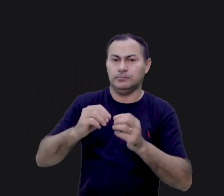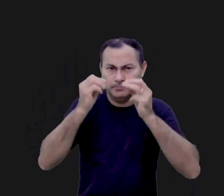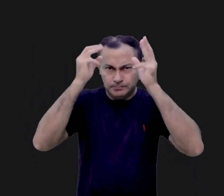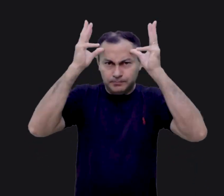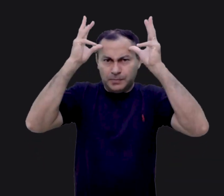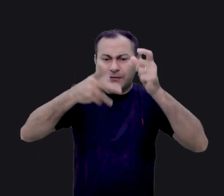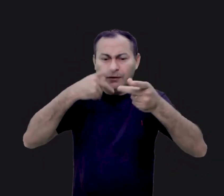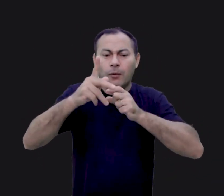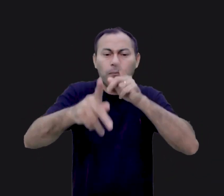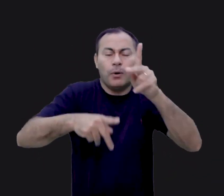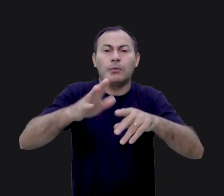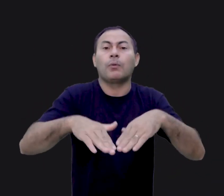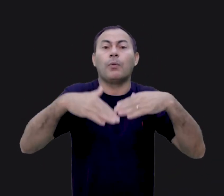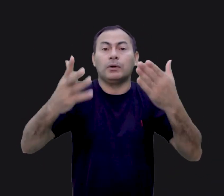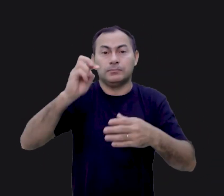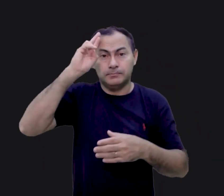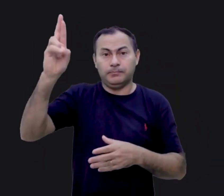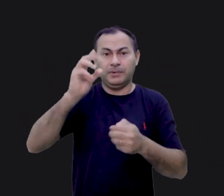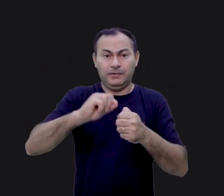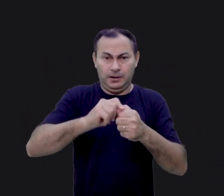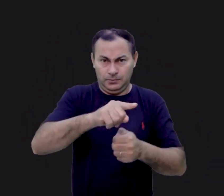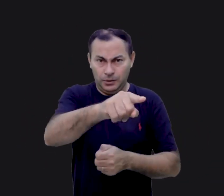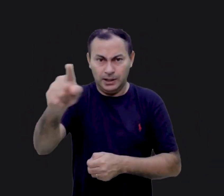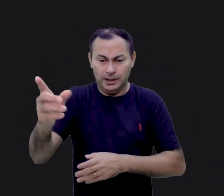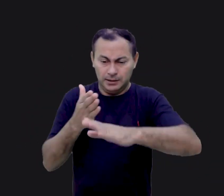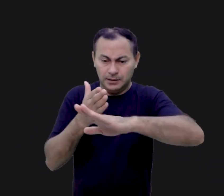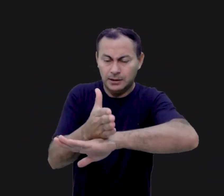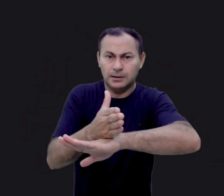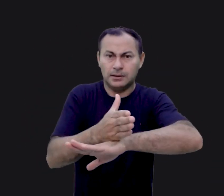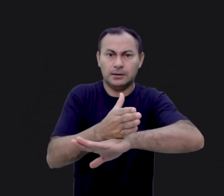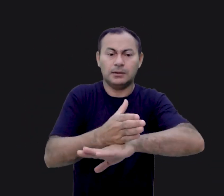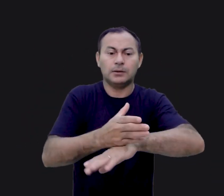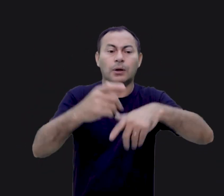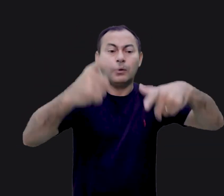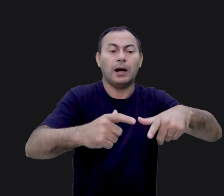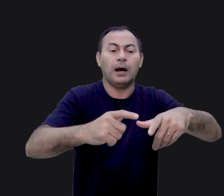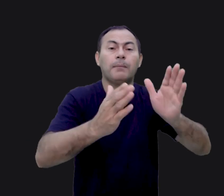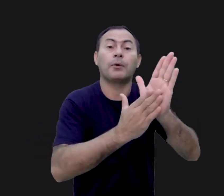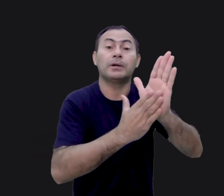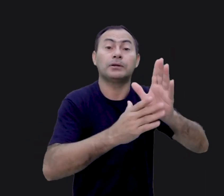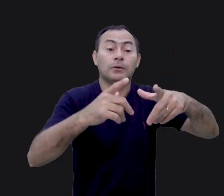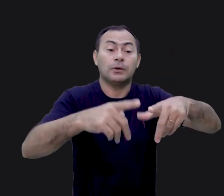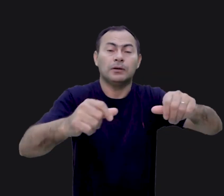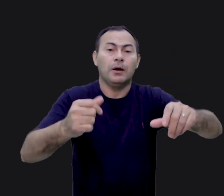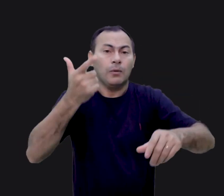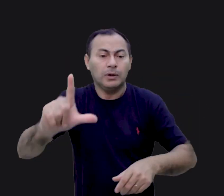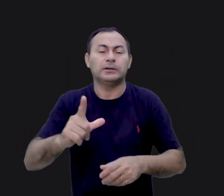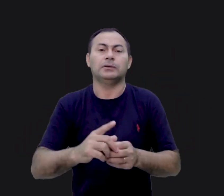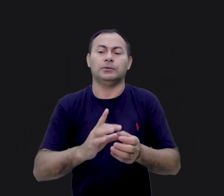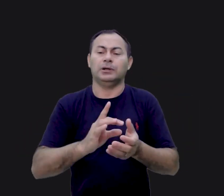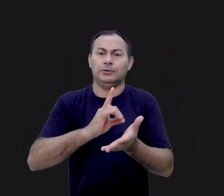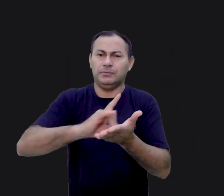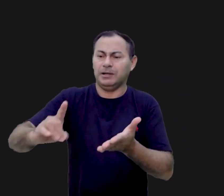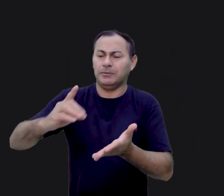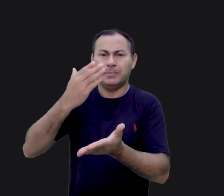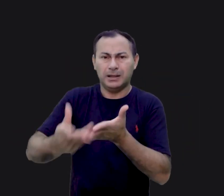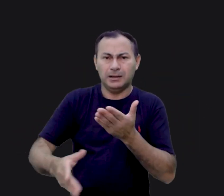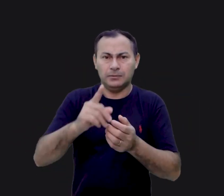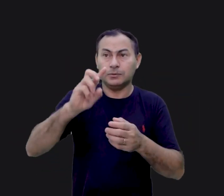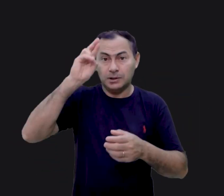Moisés de seu povo Quando o senhor fizer vocês entrarem na Terra Prometida e você estiver em conquistado o inimigo Quando o senhor